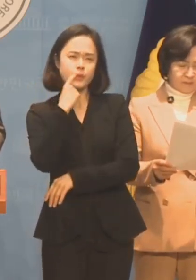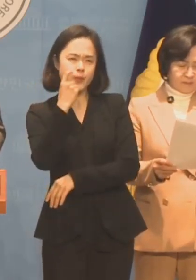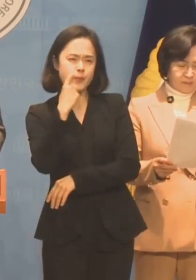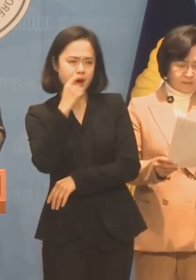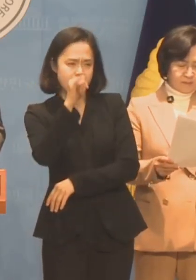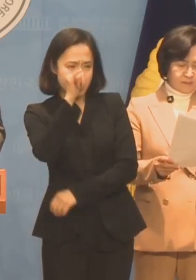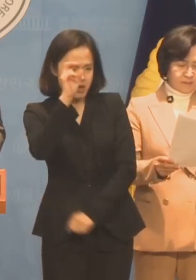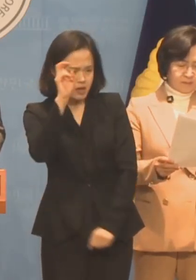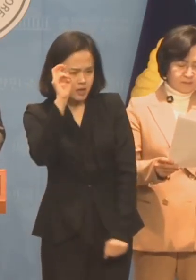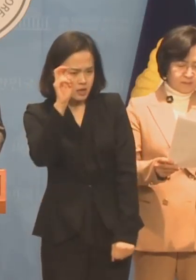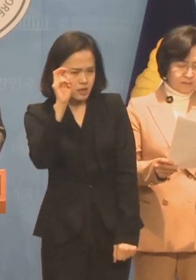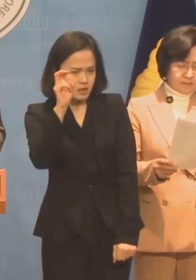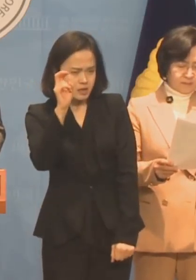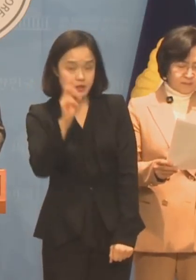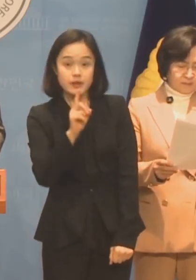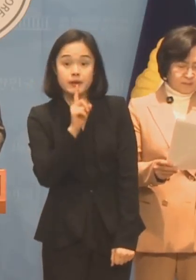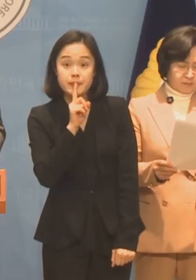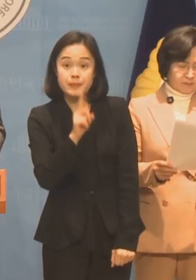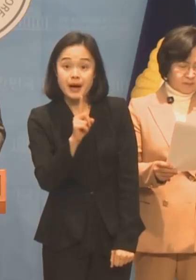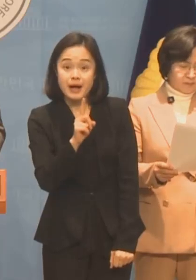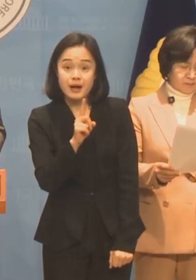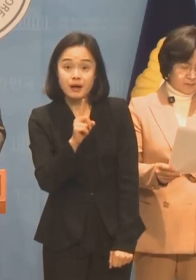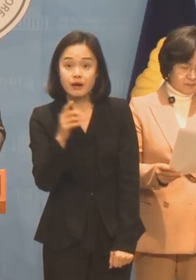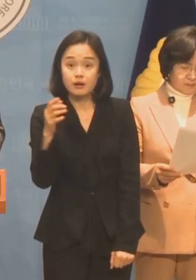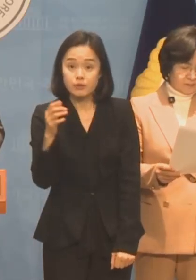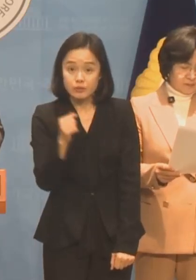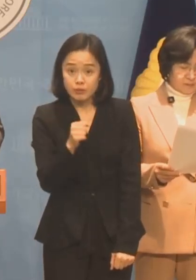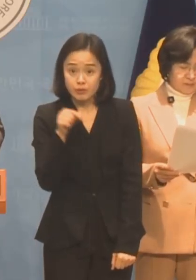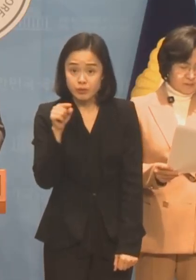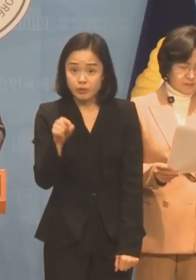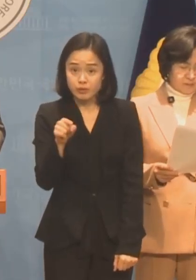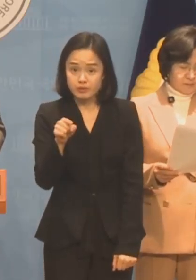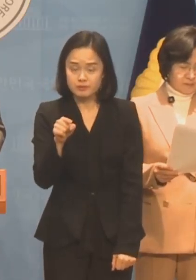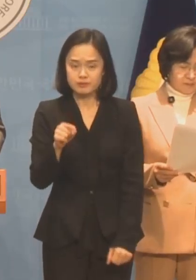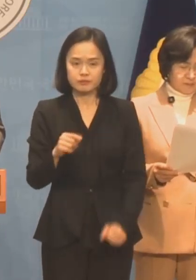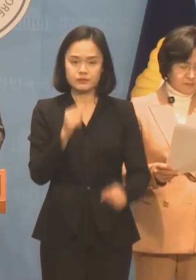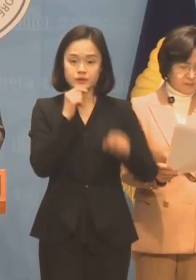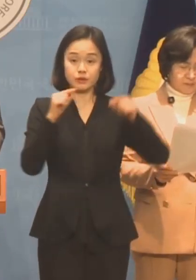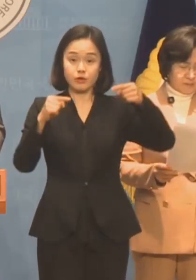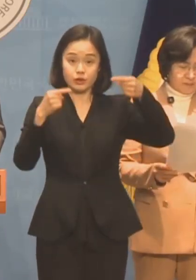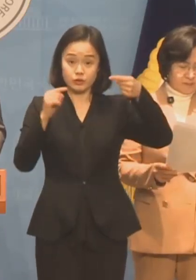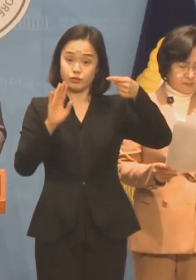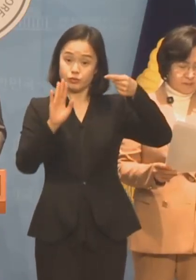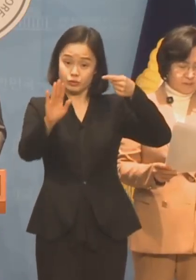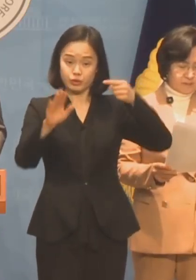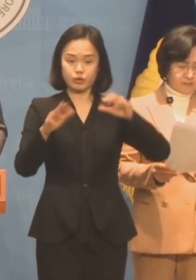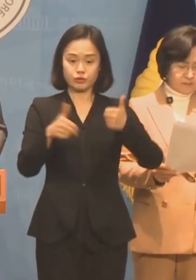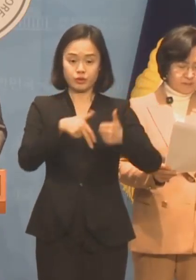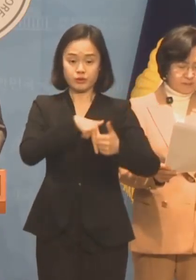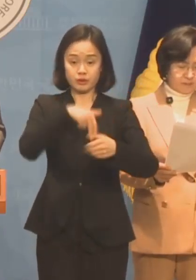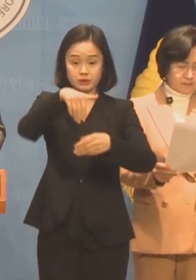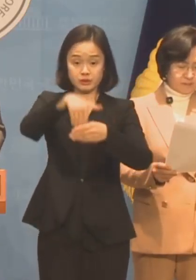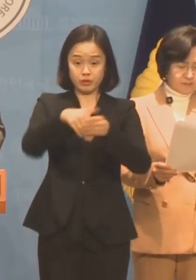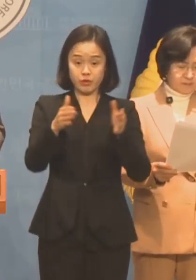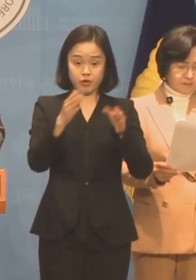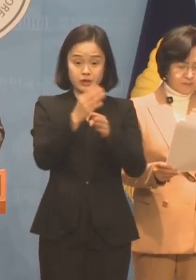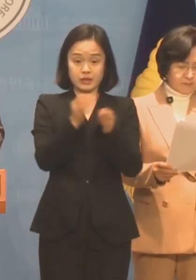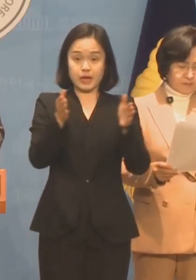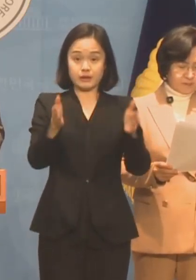내세워 설 연휴부터 총선 이후까지 수호신 TF의 대비